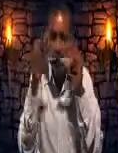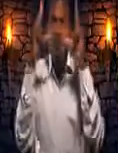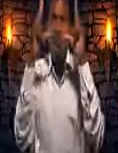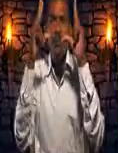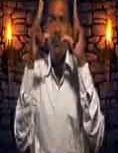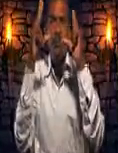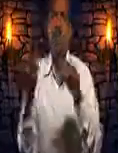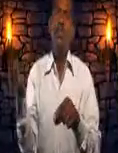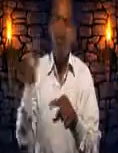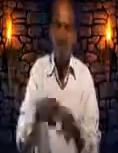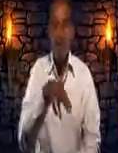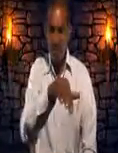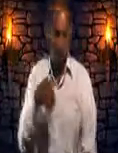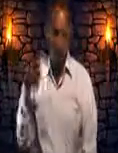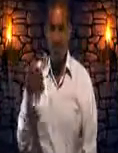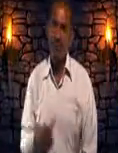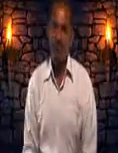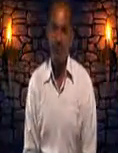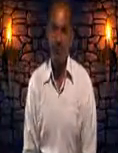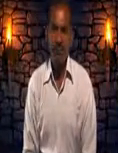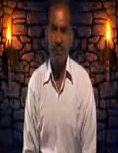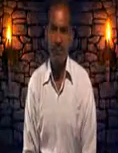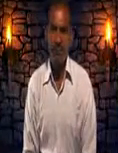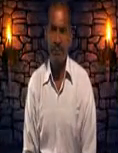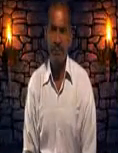பார்வை அடைந்தவனாய் திரும்பி வந்தான்.